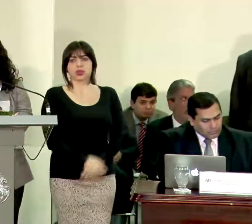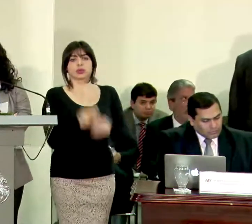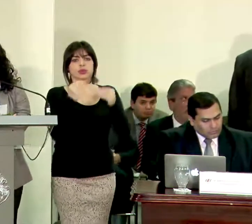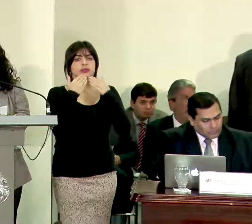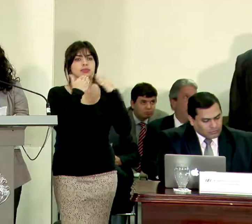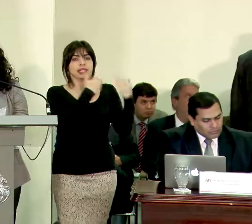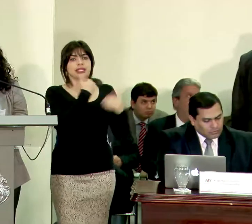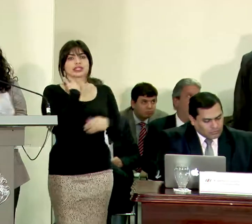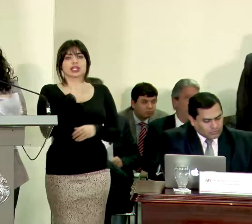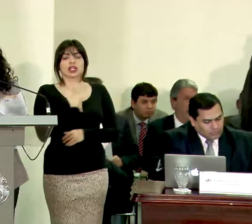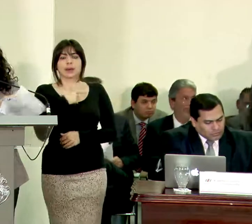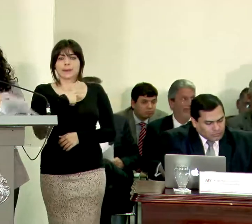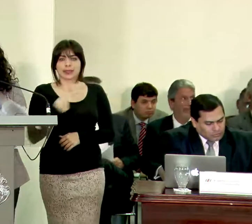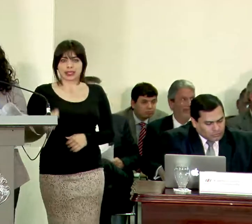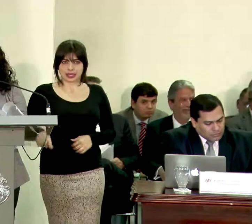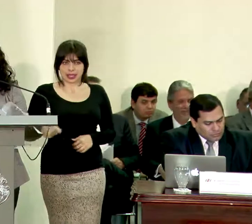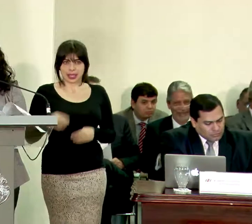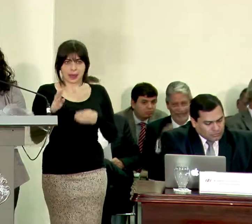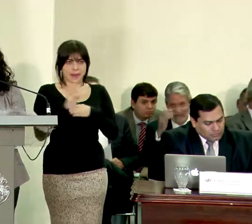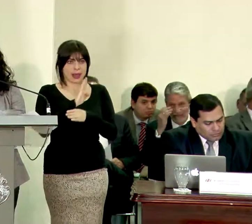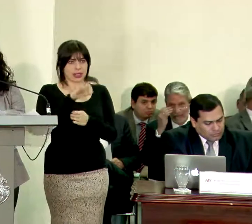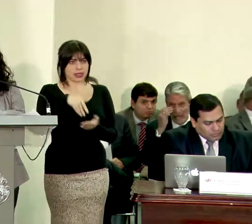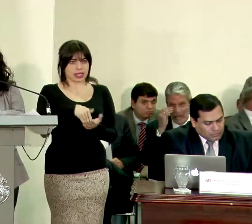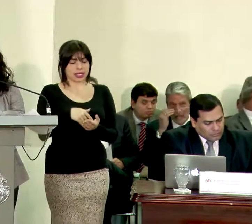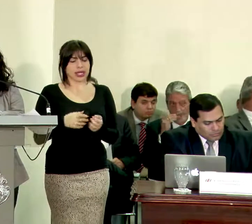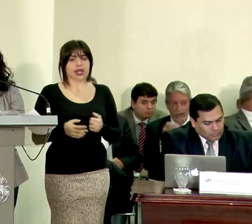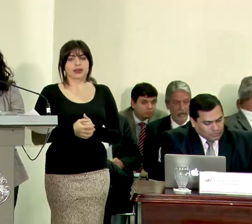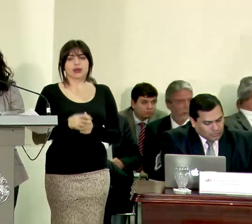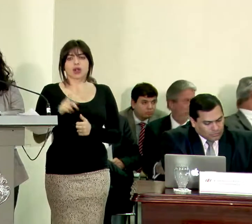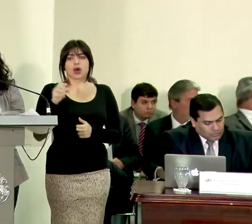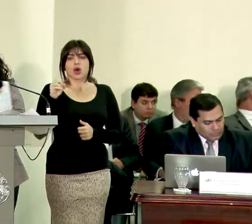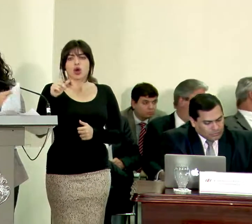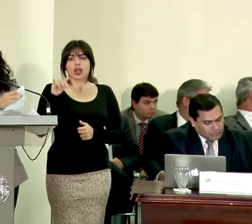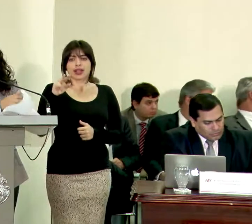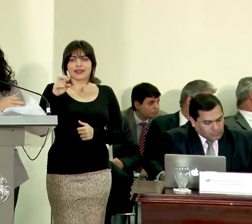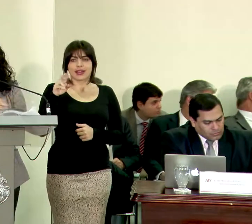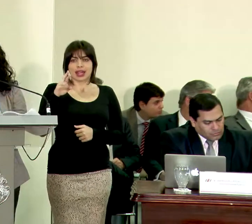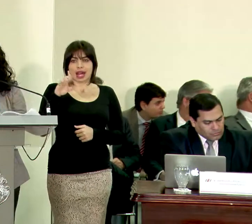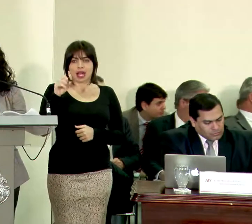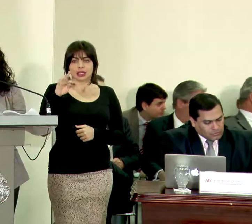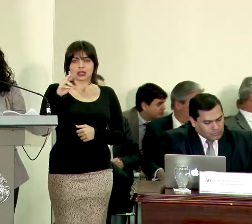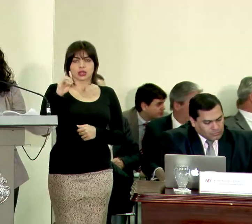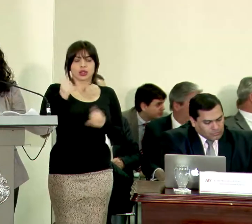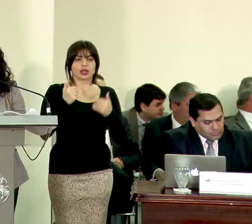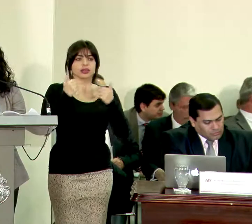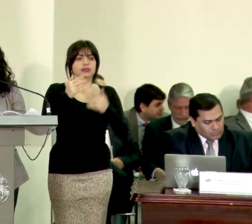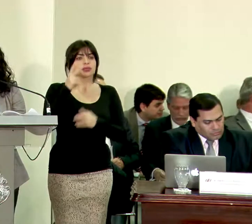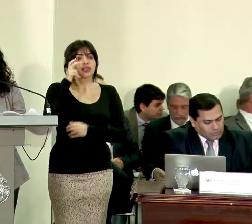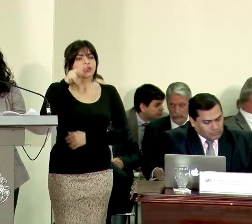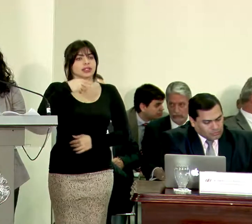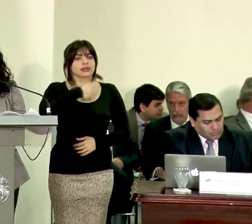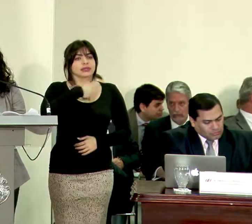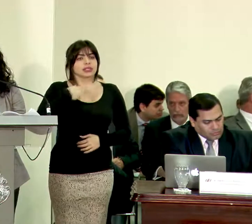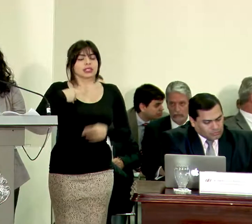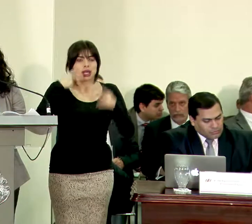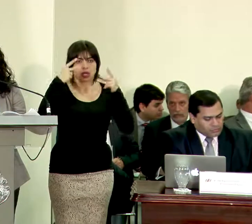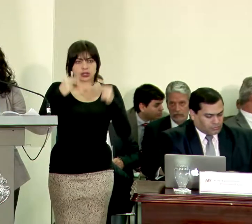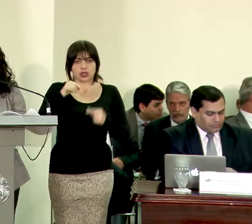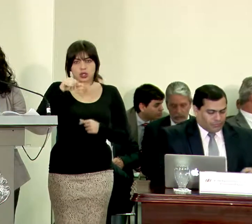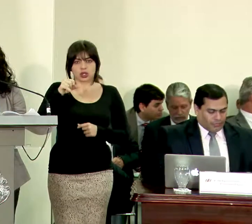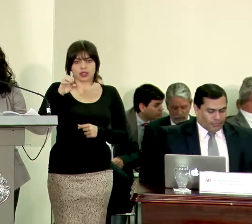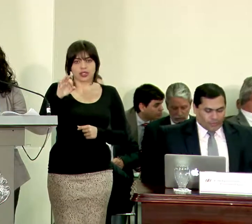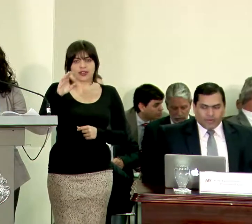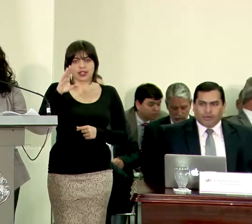Muchísimas gracias al señor presidente del Banco Central, don Olivier Castro. Escucharemos así al viceministro de Hacienda, José